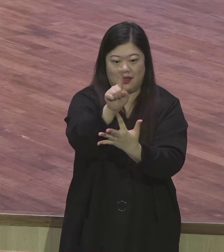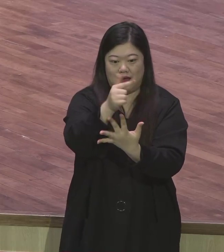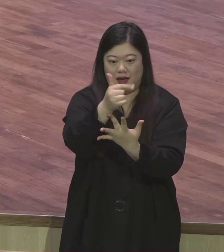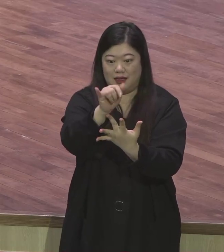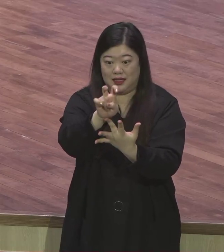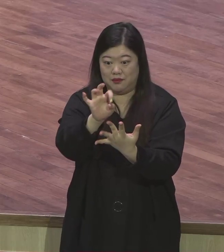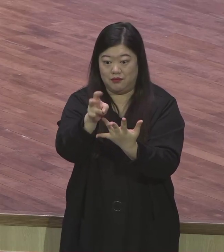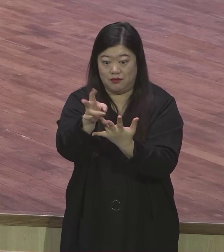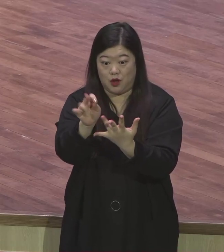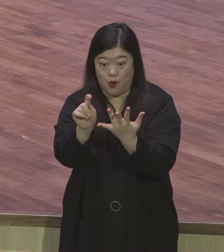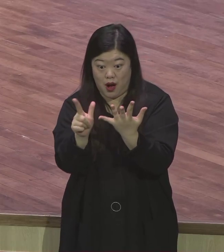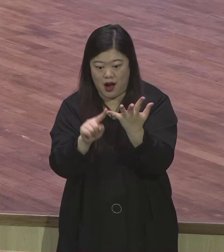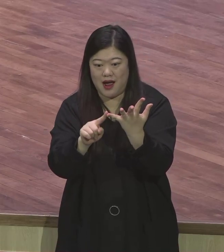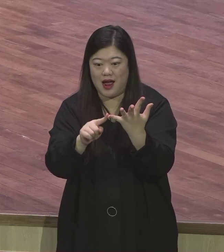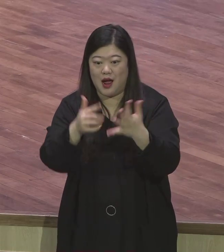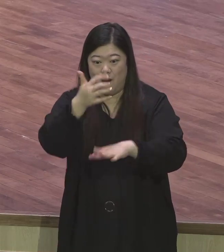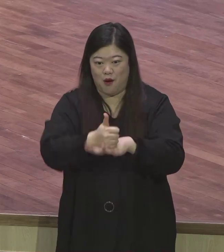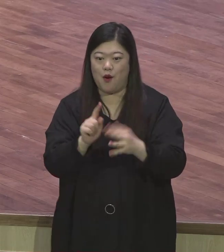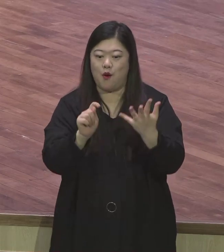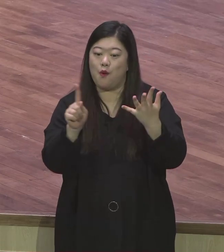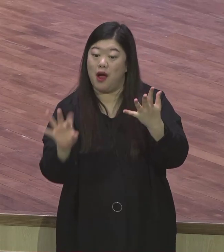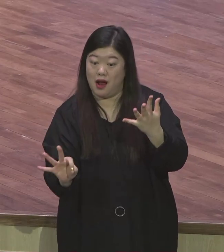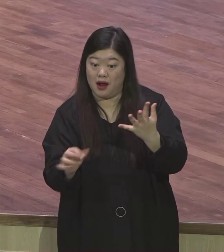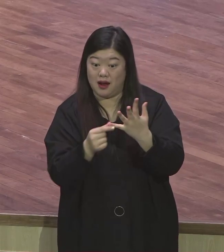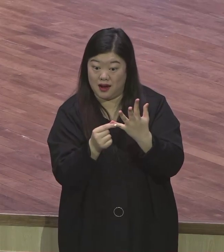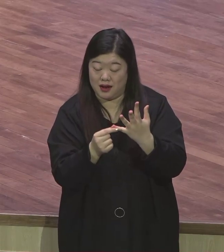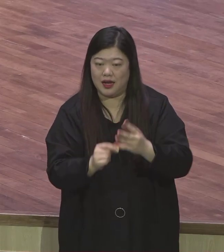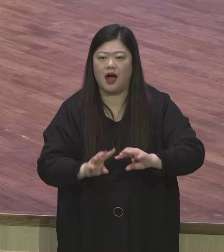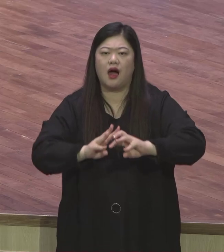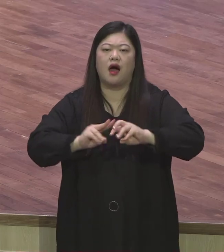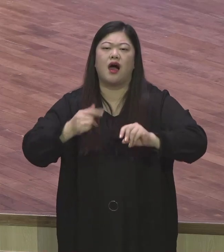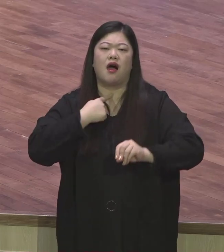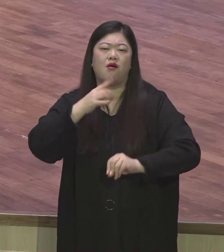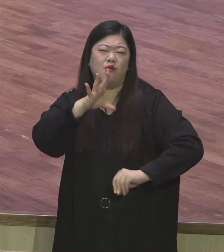광야에서 빛나는 존재가 되시기 바랍니다.